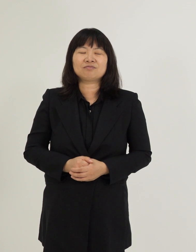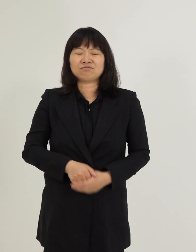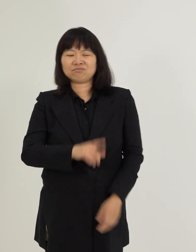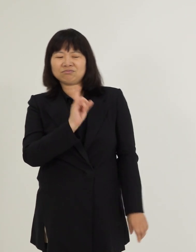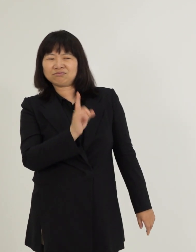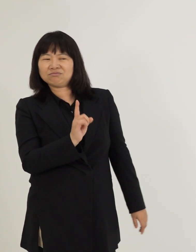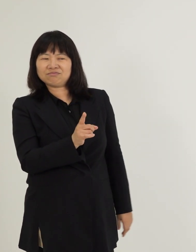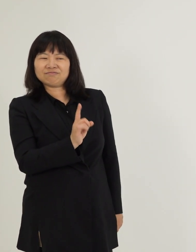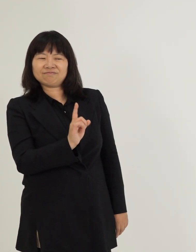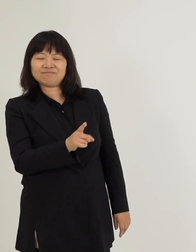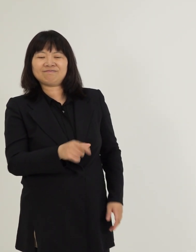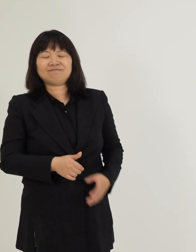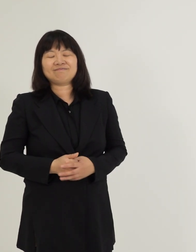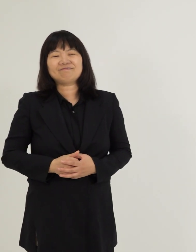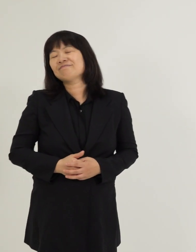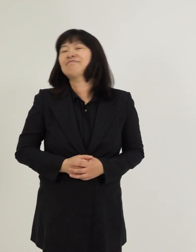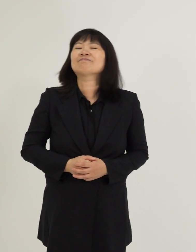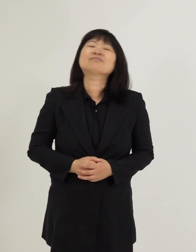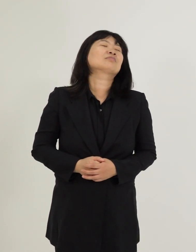저래.